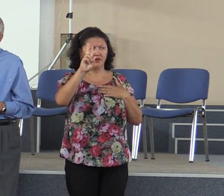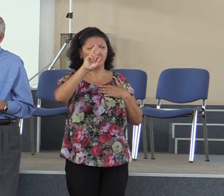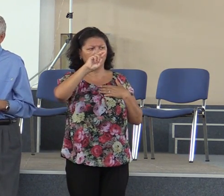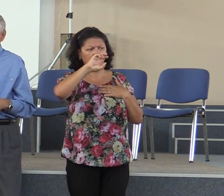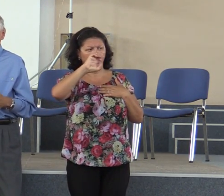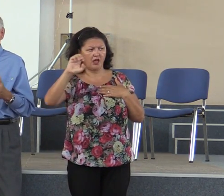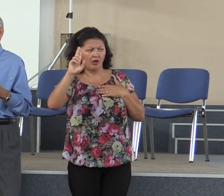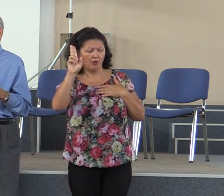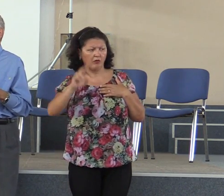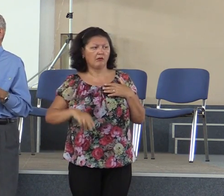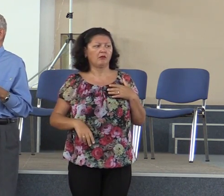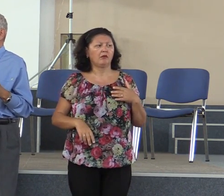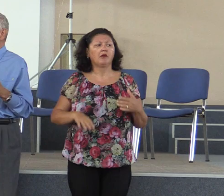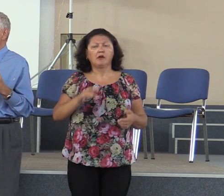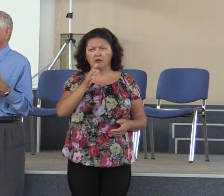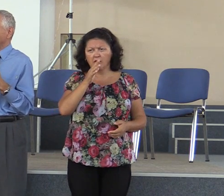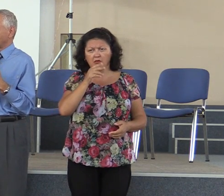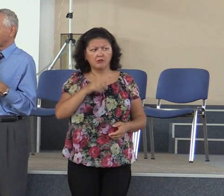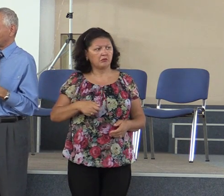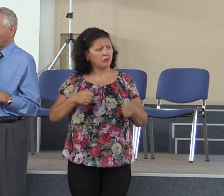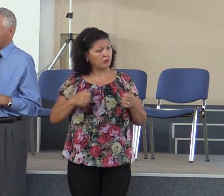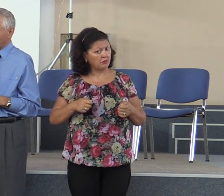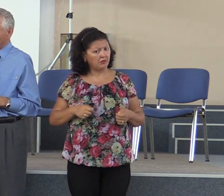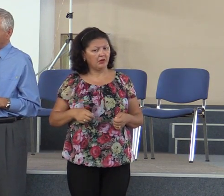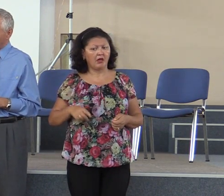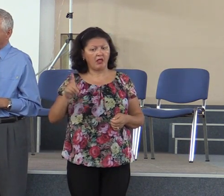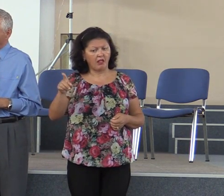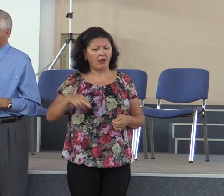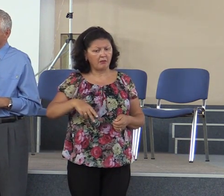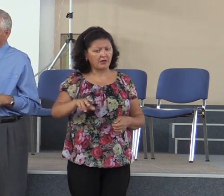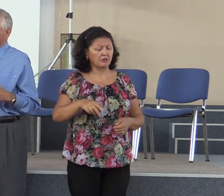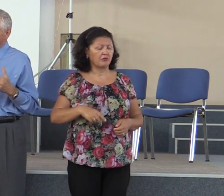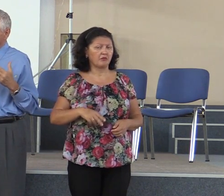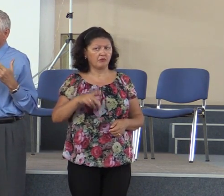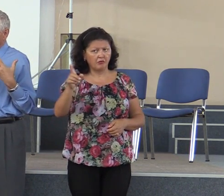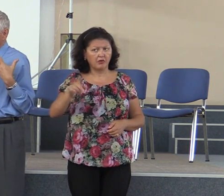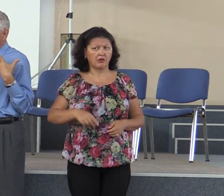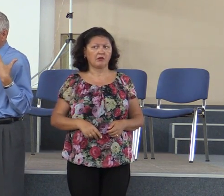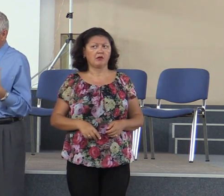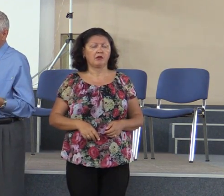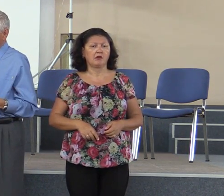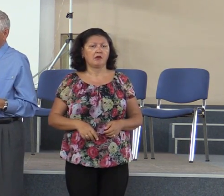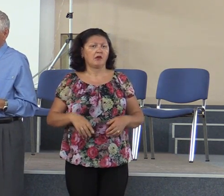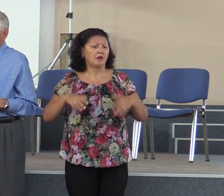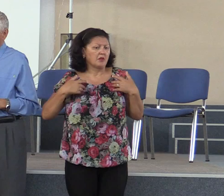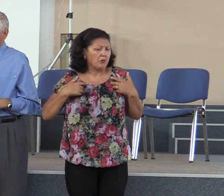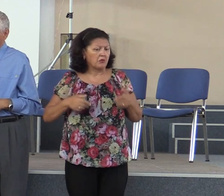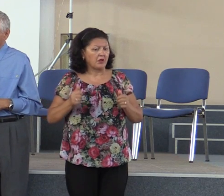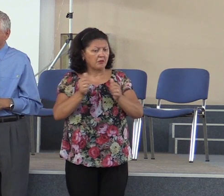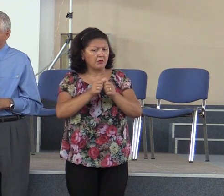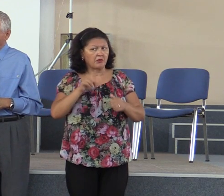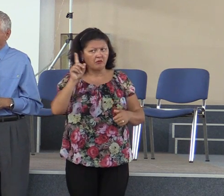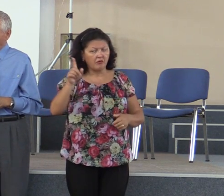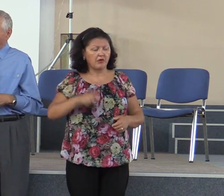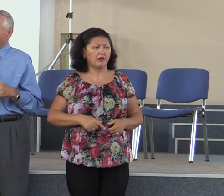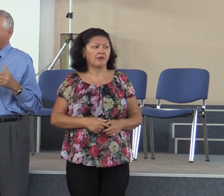too. Dar, Domnule, el a mers cu voi, de asemenea. He'll laugh with you. El s-a bucurat împreună cu voi. He'll